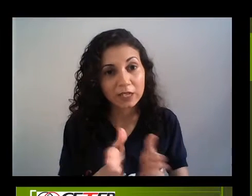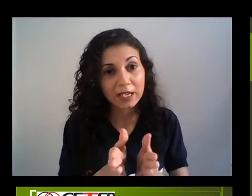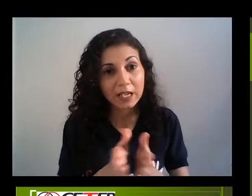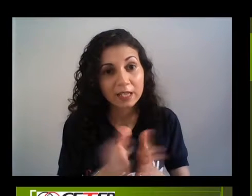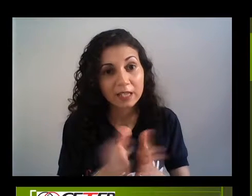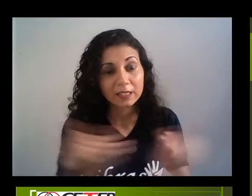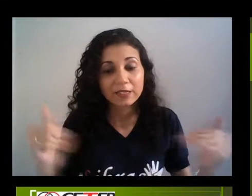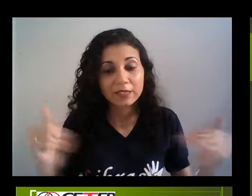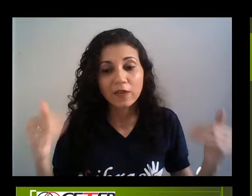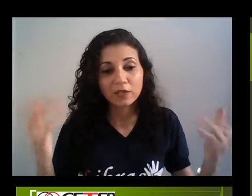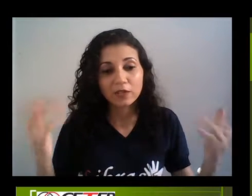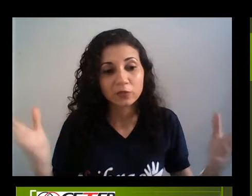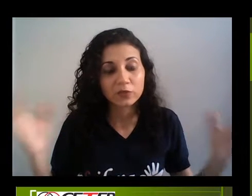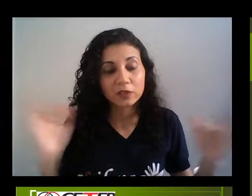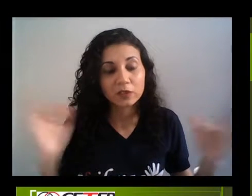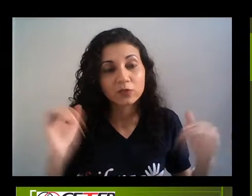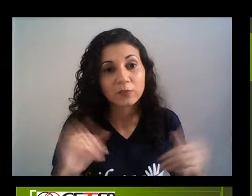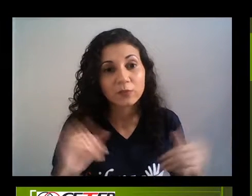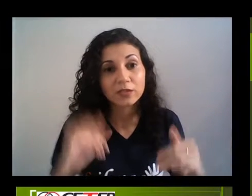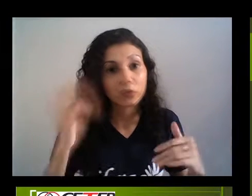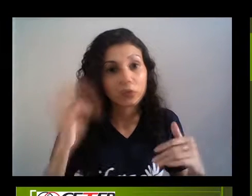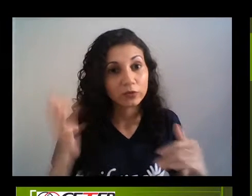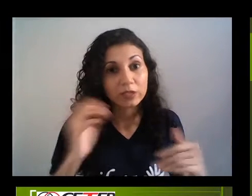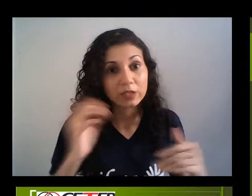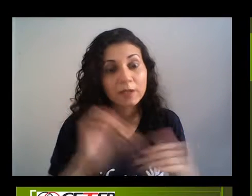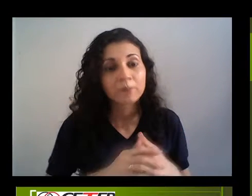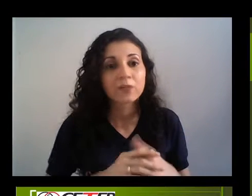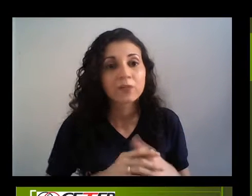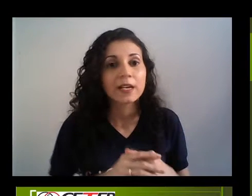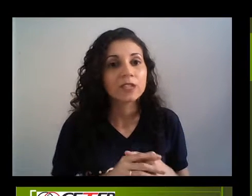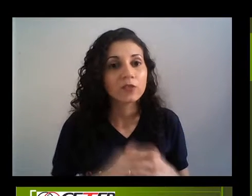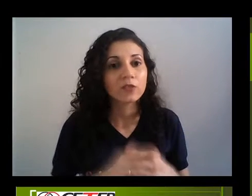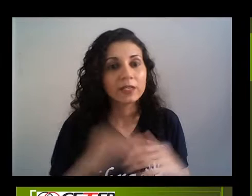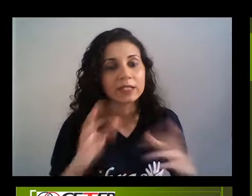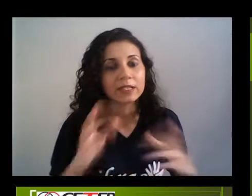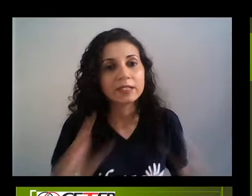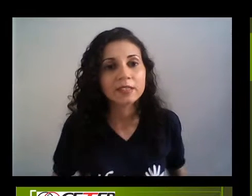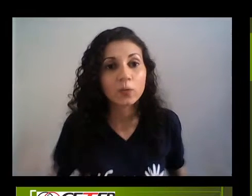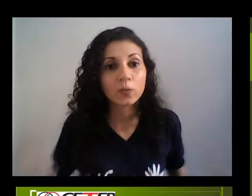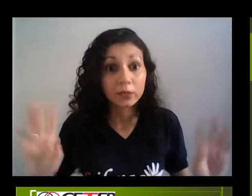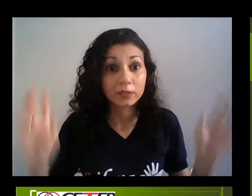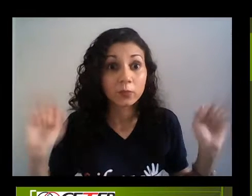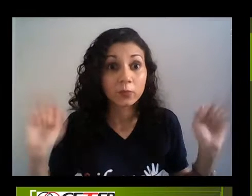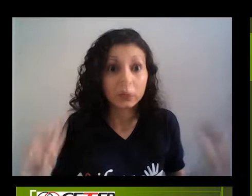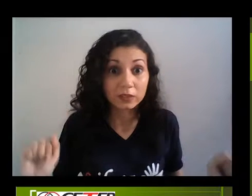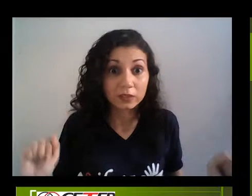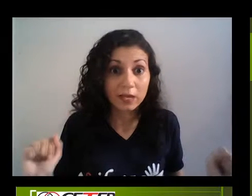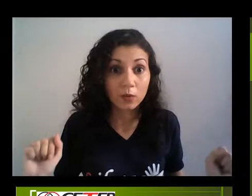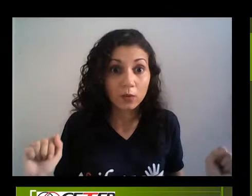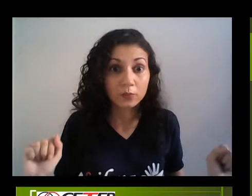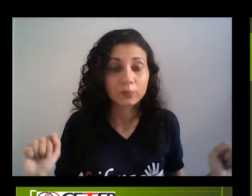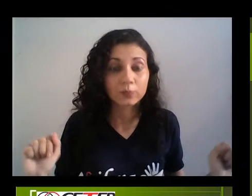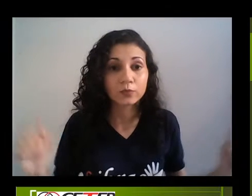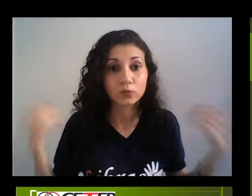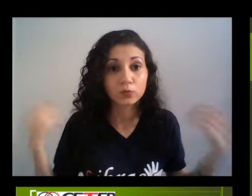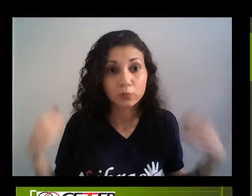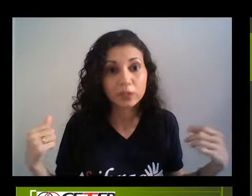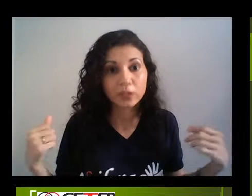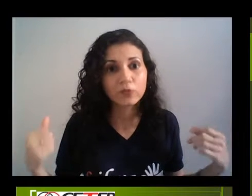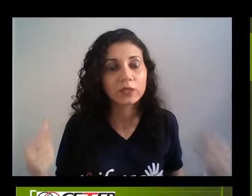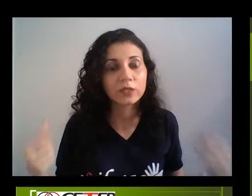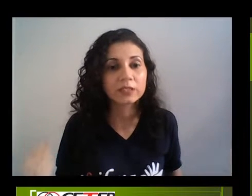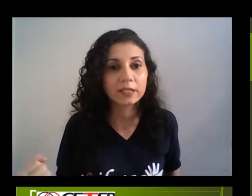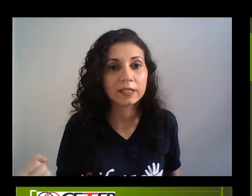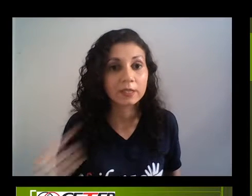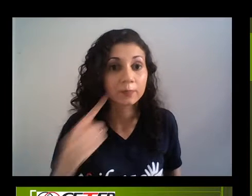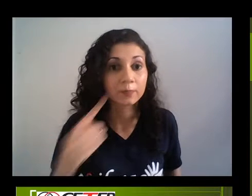você, quiser falar sobre você e tudo mais com você, ele só faz aquele sinal. Por exemplo, o meu sinal que o surdo me deu